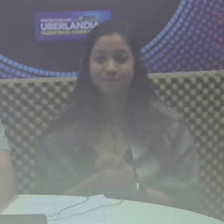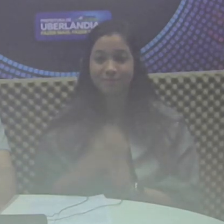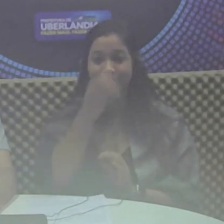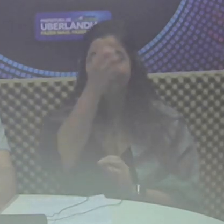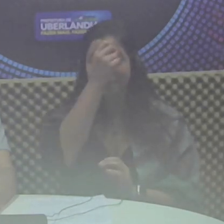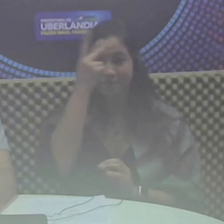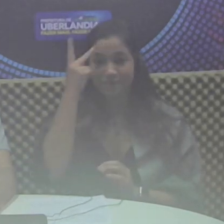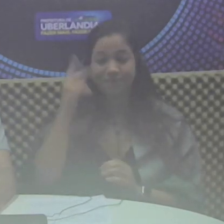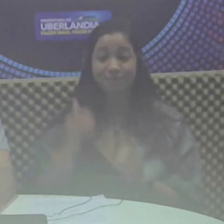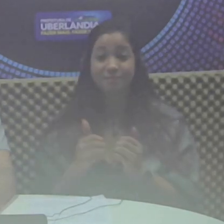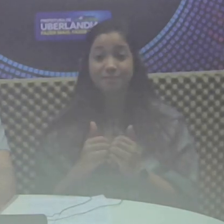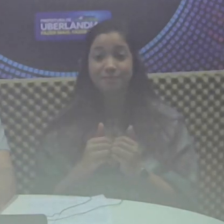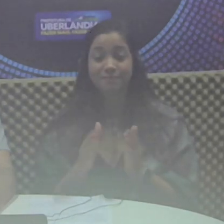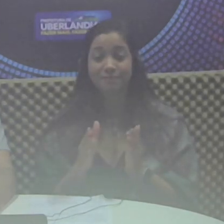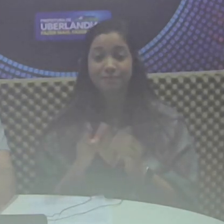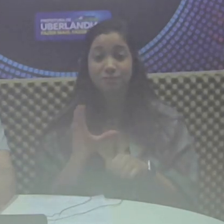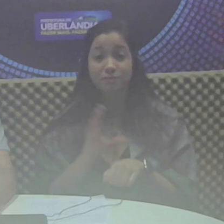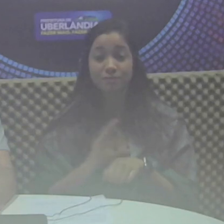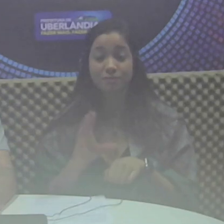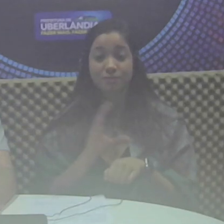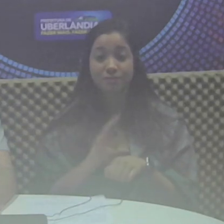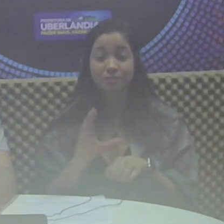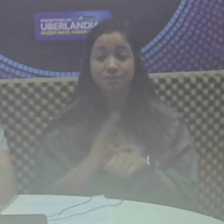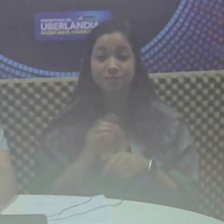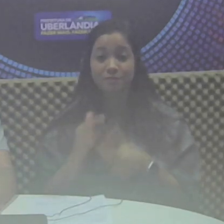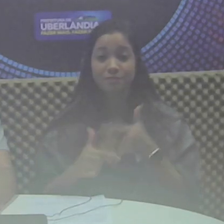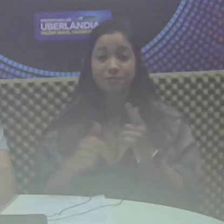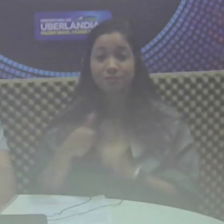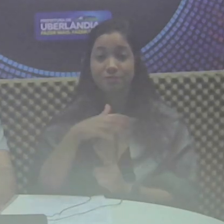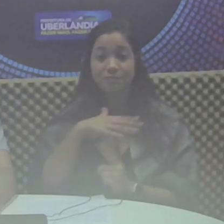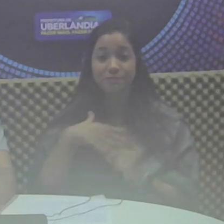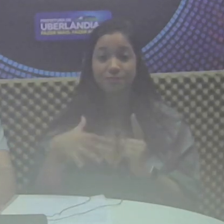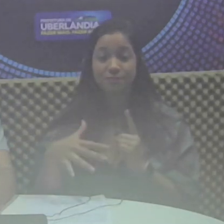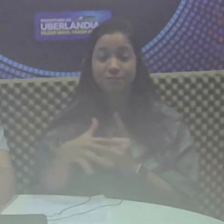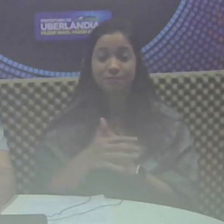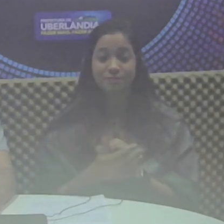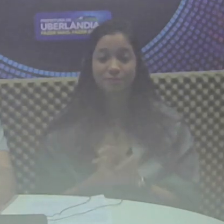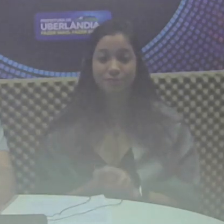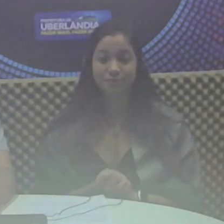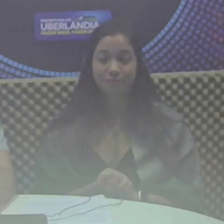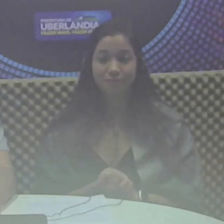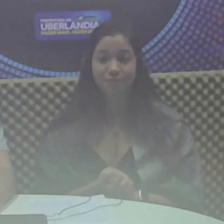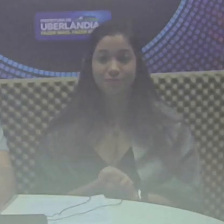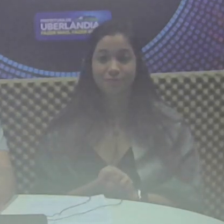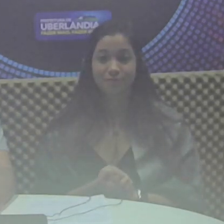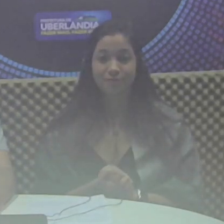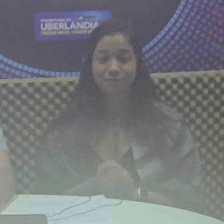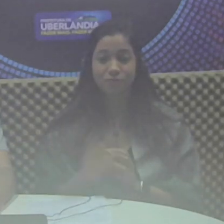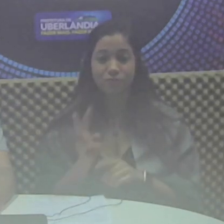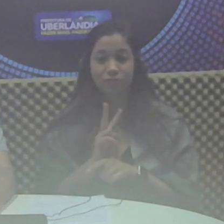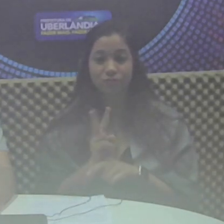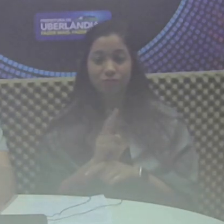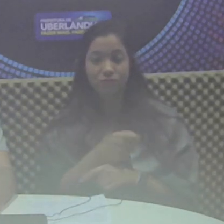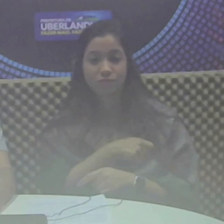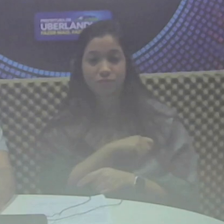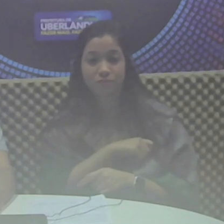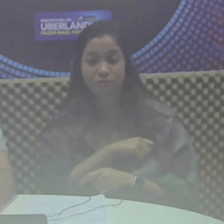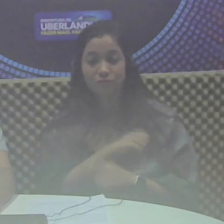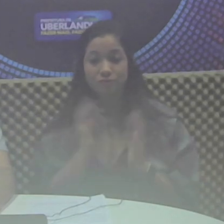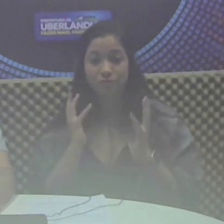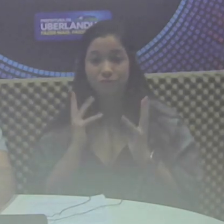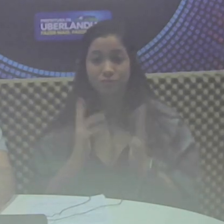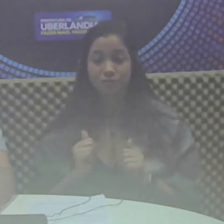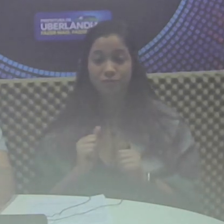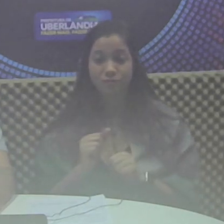Prefeitura abre ciclo de capacitação do serviço social. E ainda, Vigilância Sanitária promove